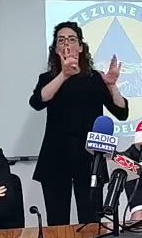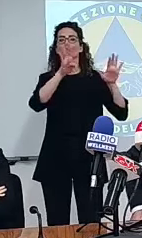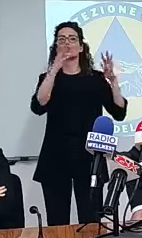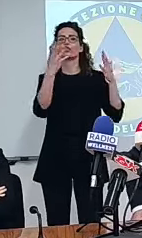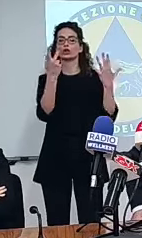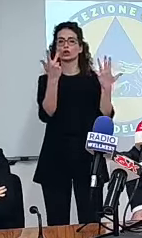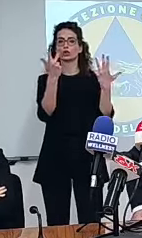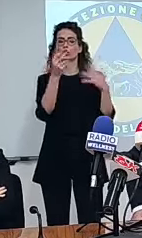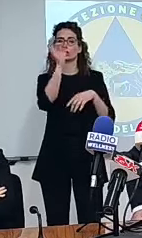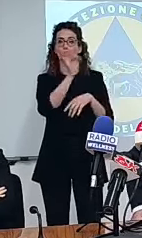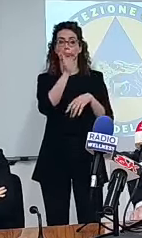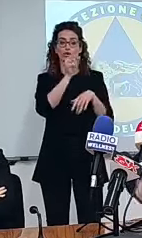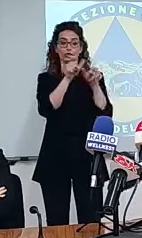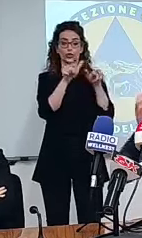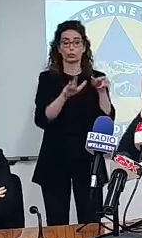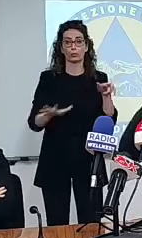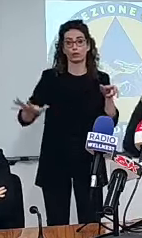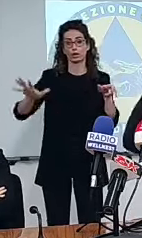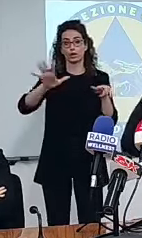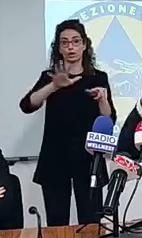98% della popolazione è coperta,